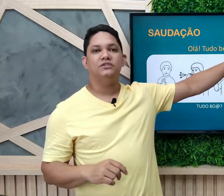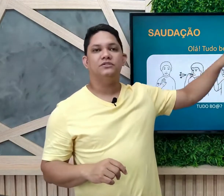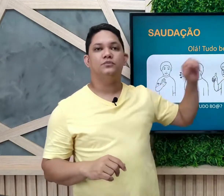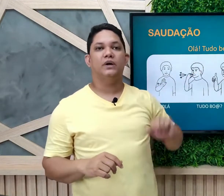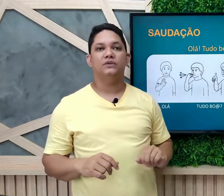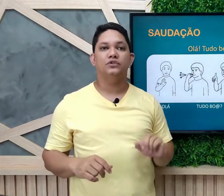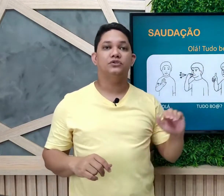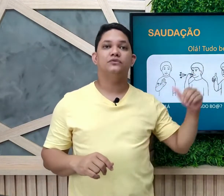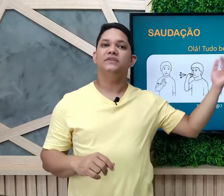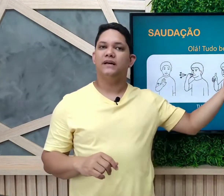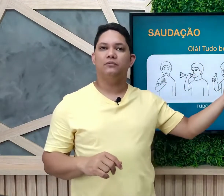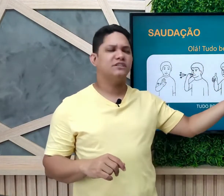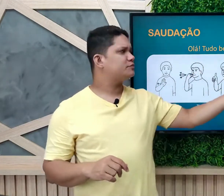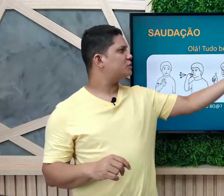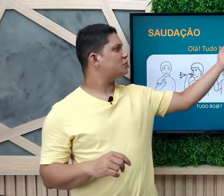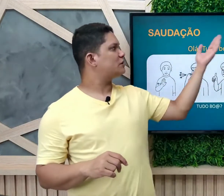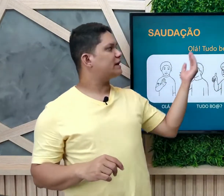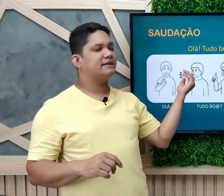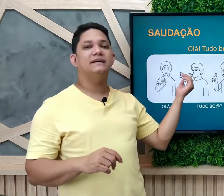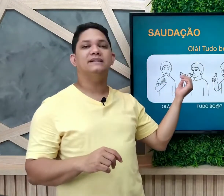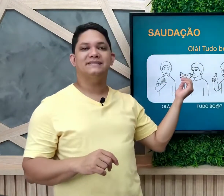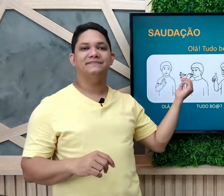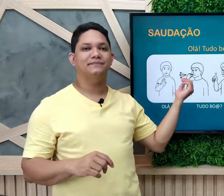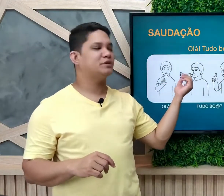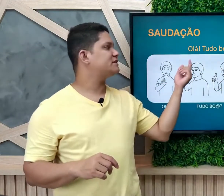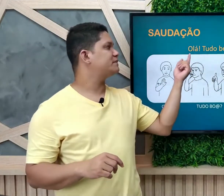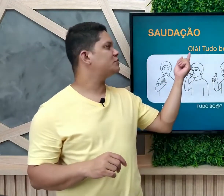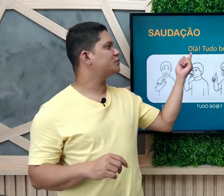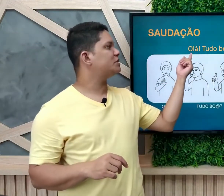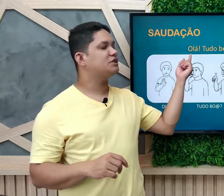de boa noite no final, mas a gente pode colocar aqui antes. Por exemplo, a gente poderia